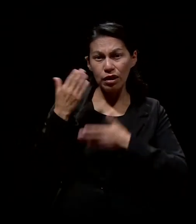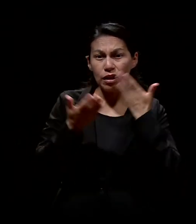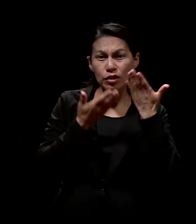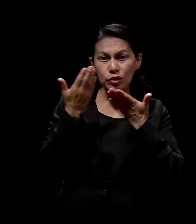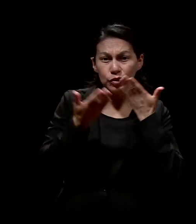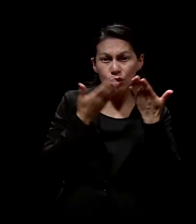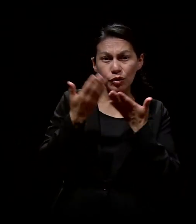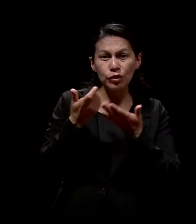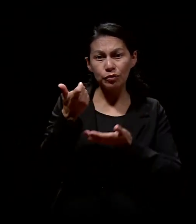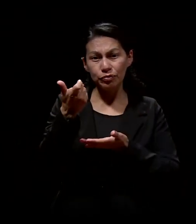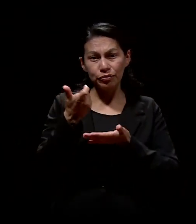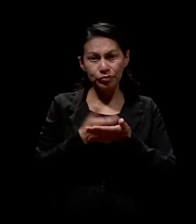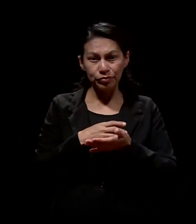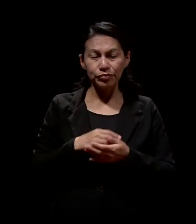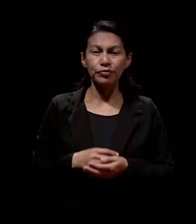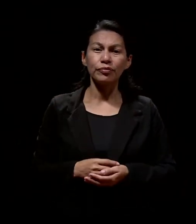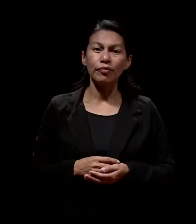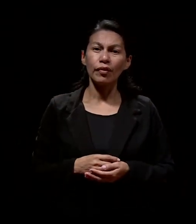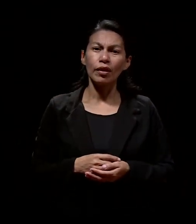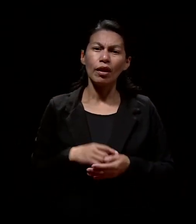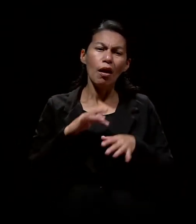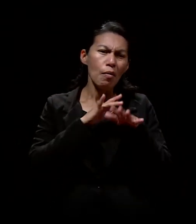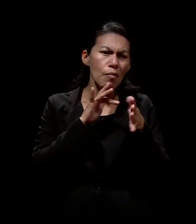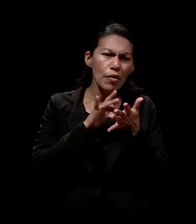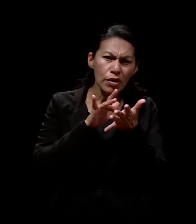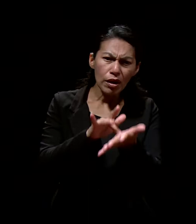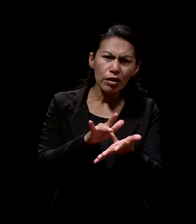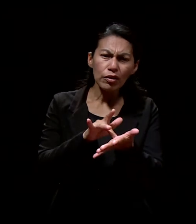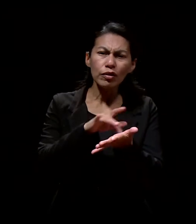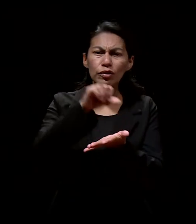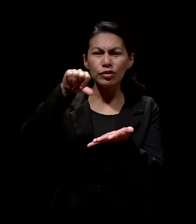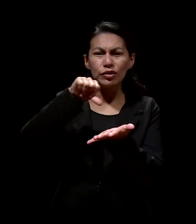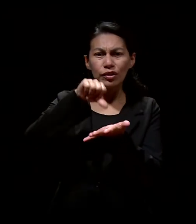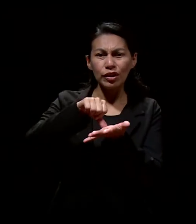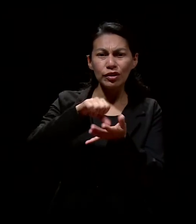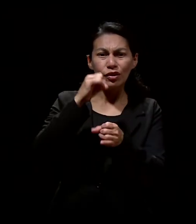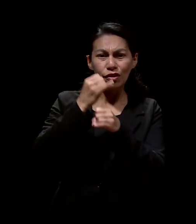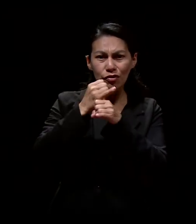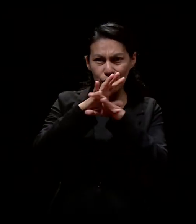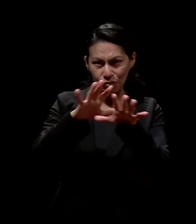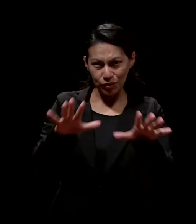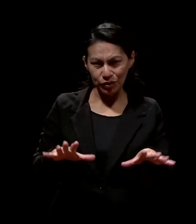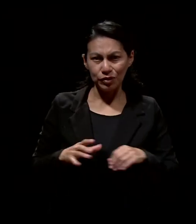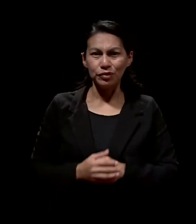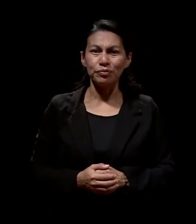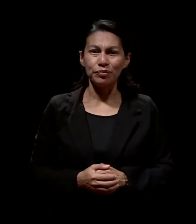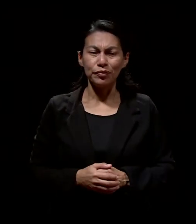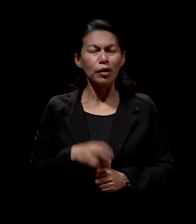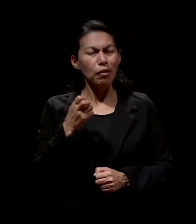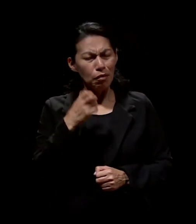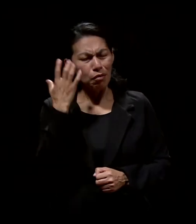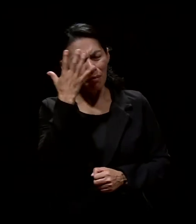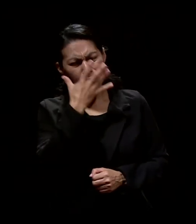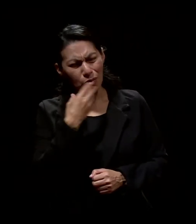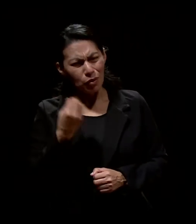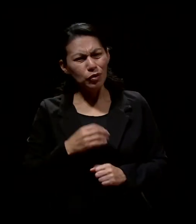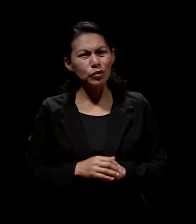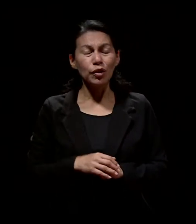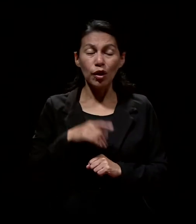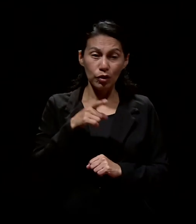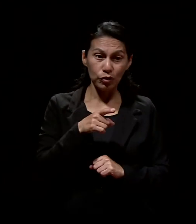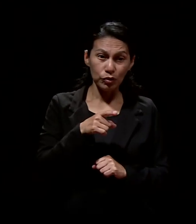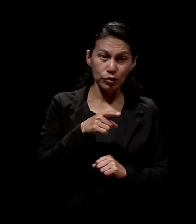encuentro estudiando aquí en Montemorelos la maestría en finanzas y apoyando en el centro de información de aquí de la universidad.